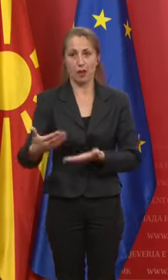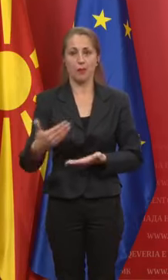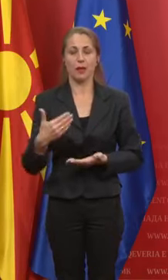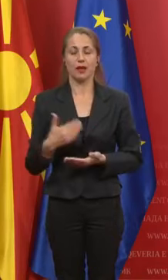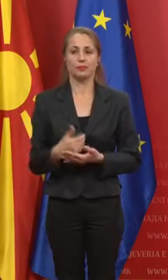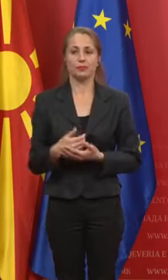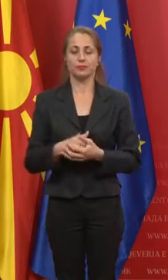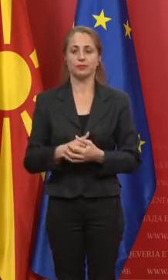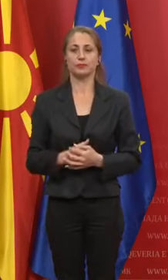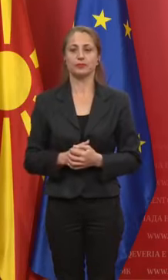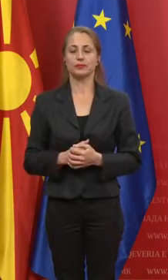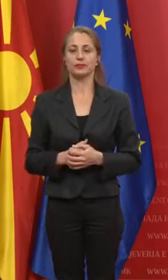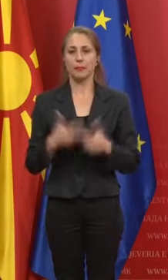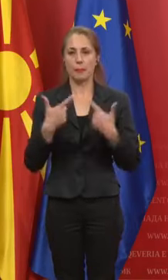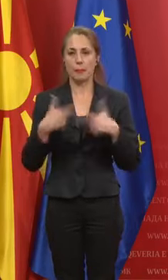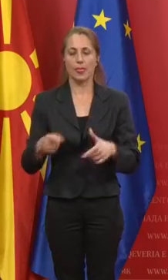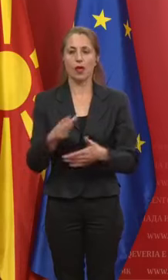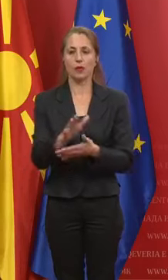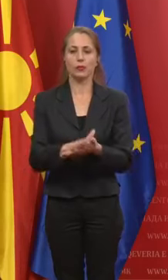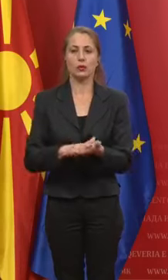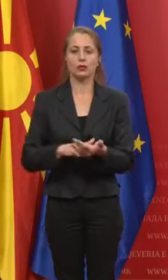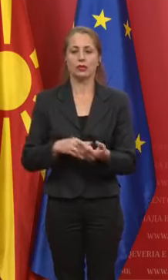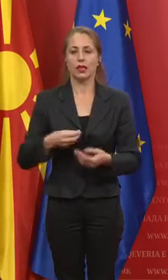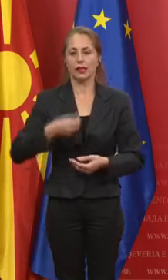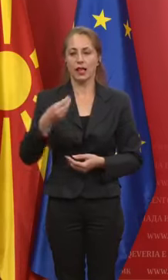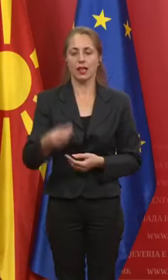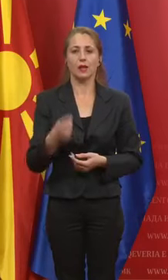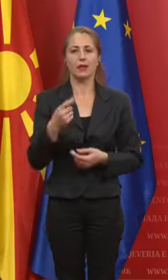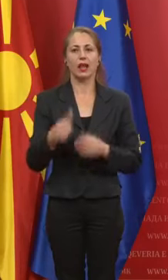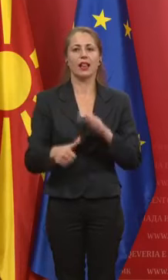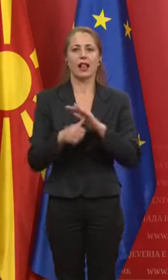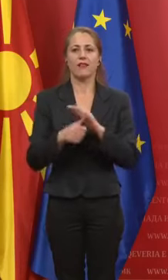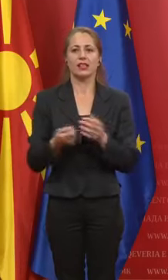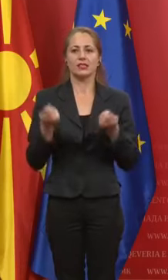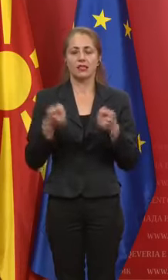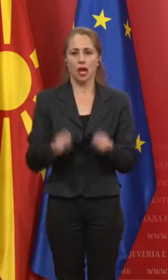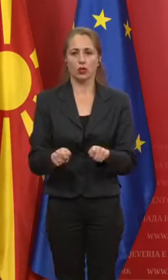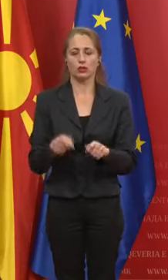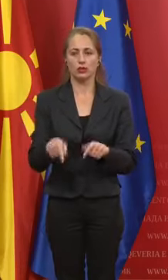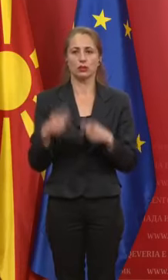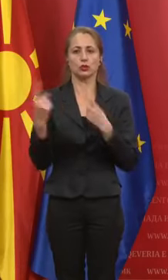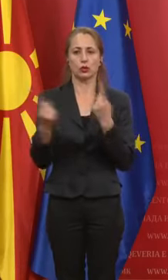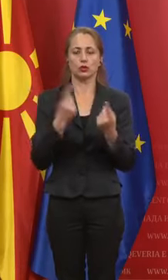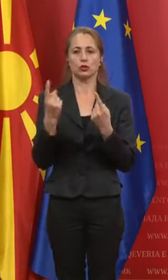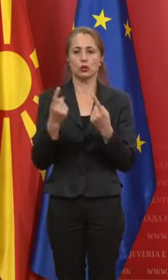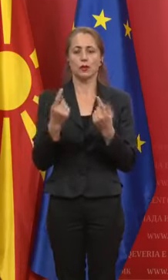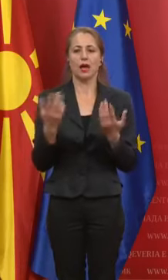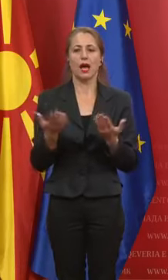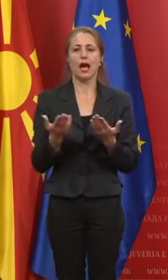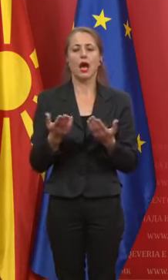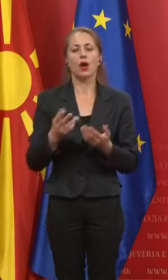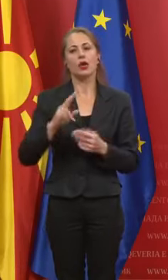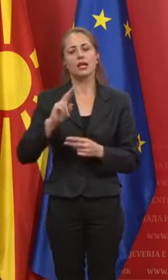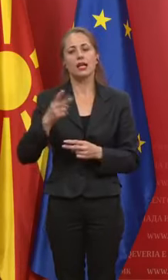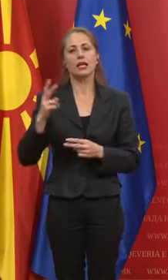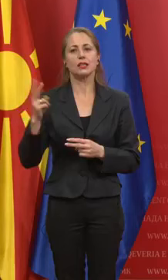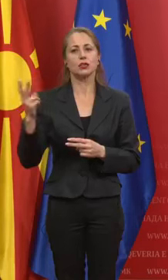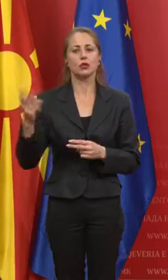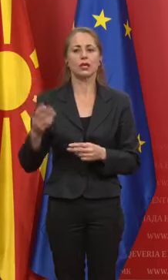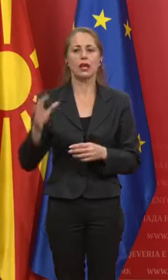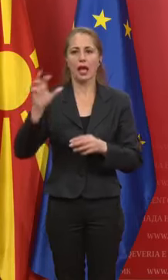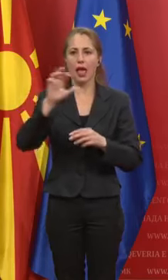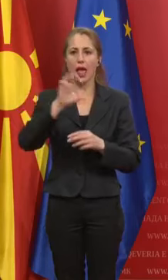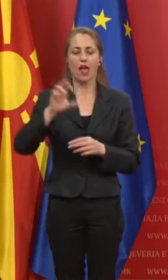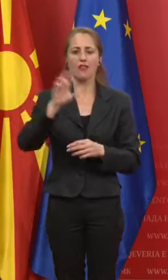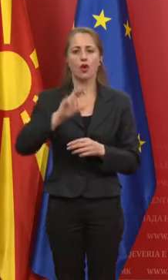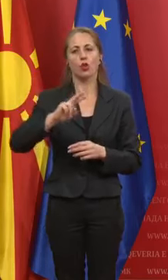нас. Дозволете да почнам да дам еден генерален заклучок дека состојбата кај нас, како и на секаде во Европа,